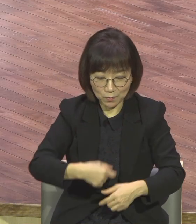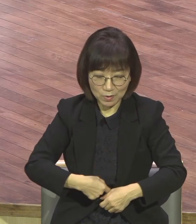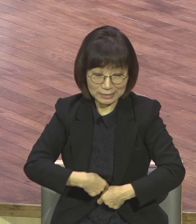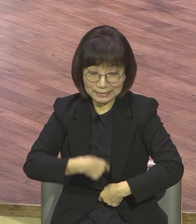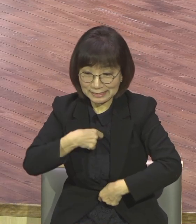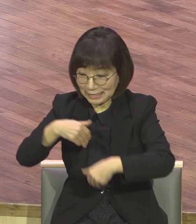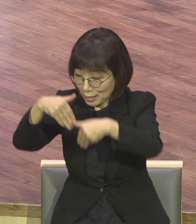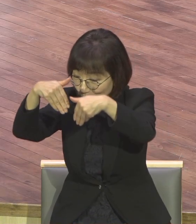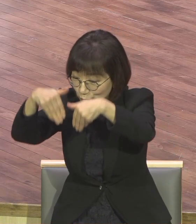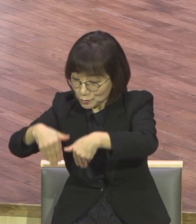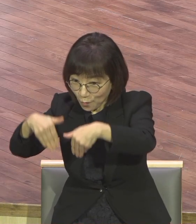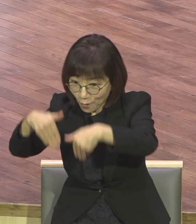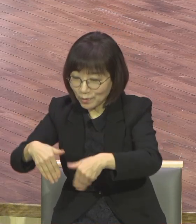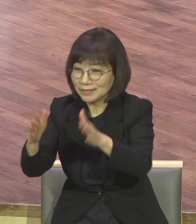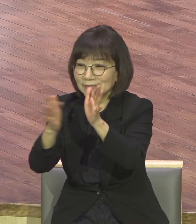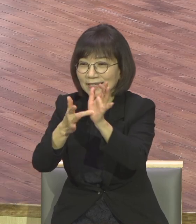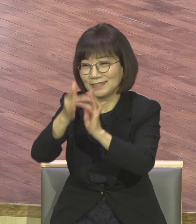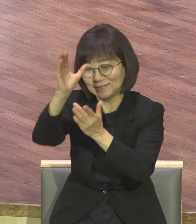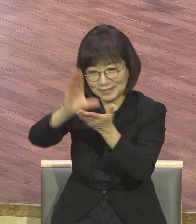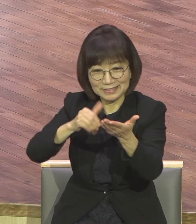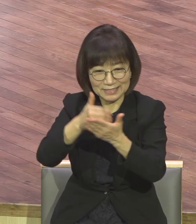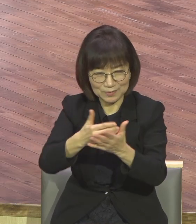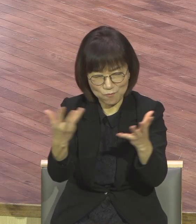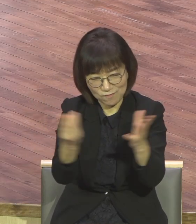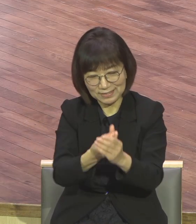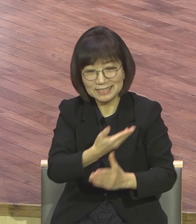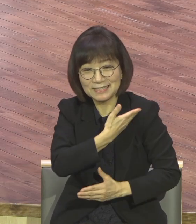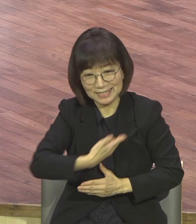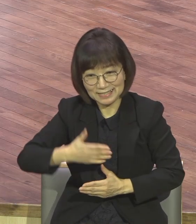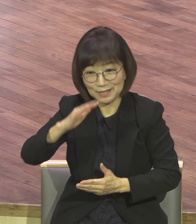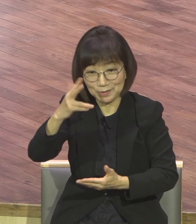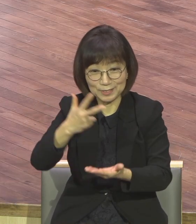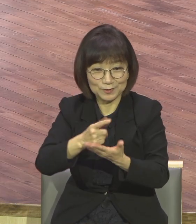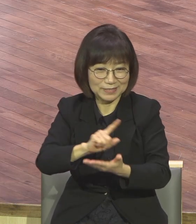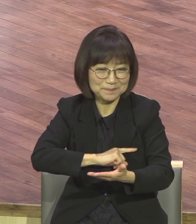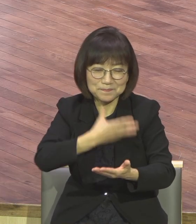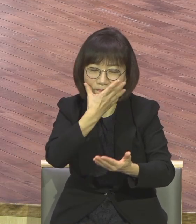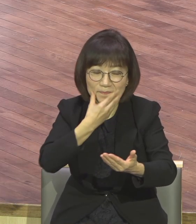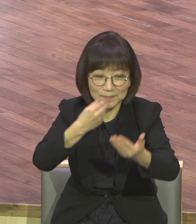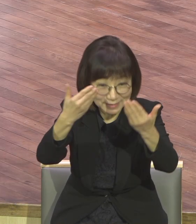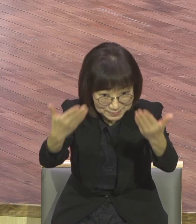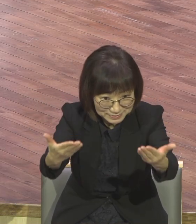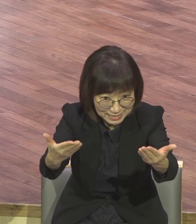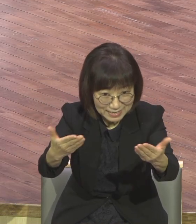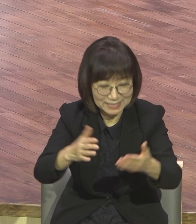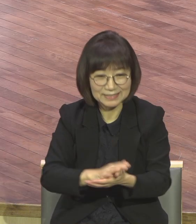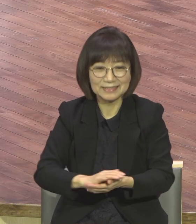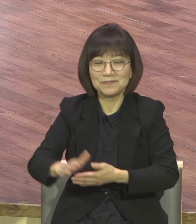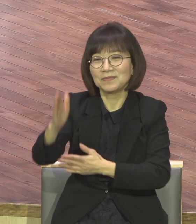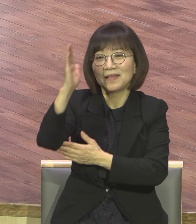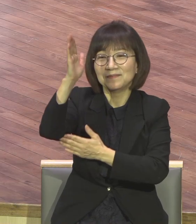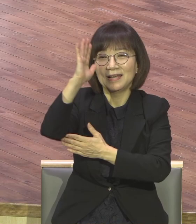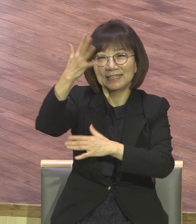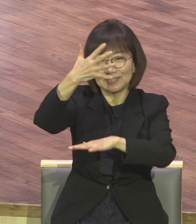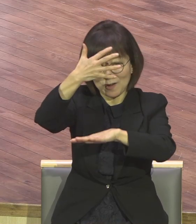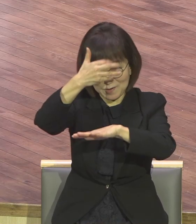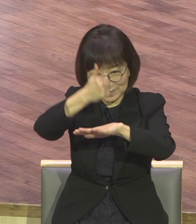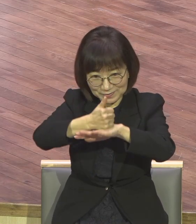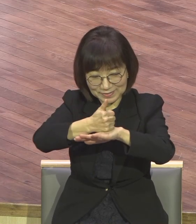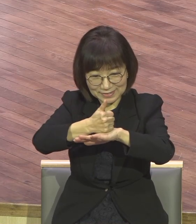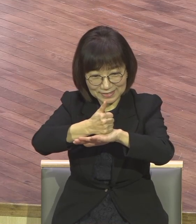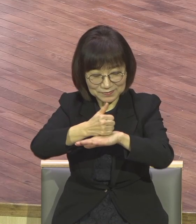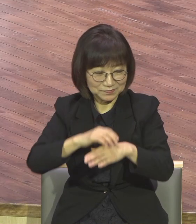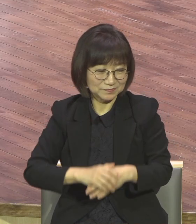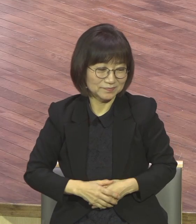예수 그리스도의 절대 제자들 다 되시기를 주님으로 축복합니다. 결론입니다.